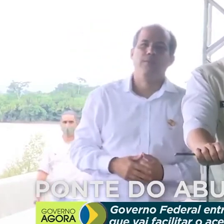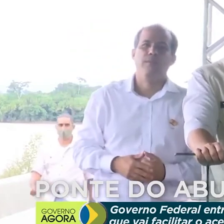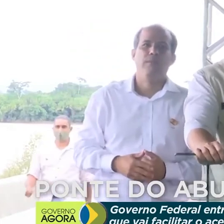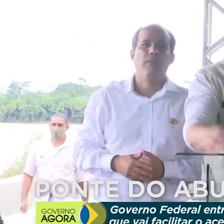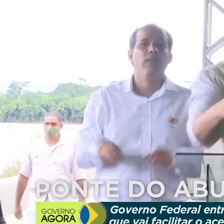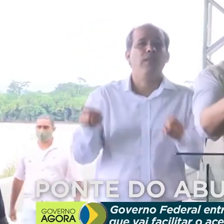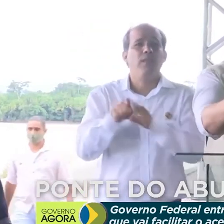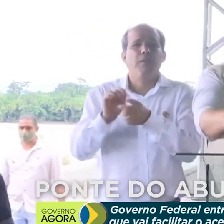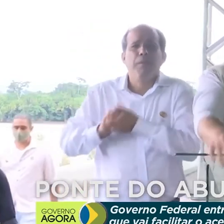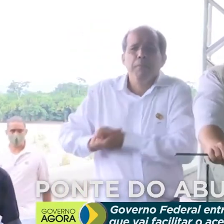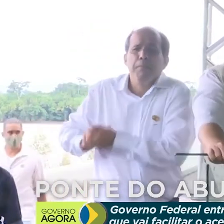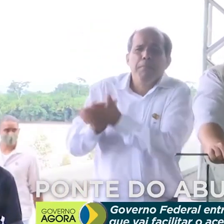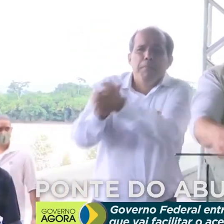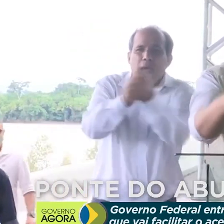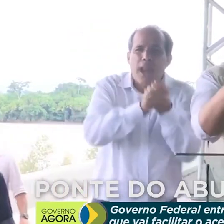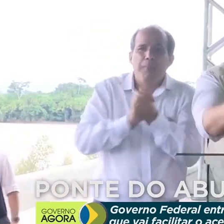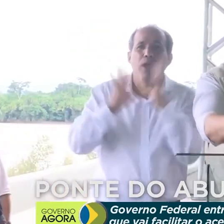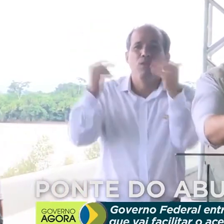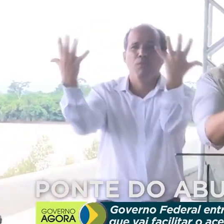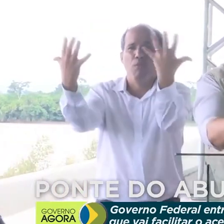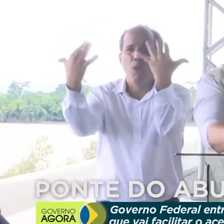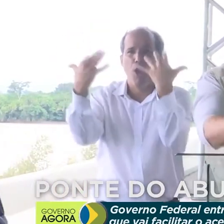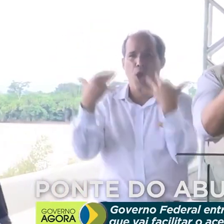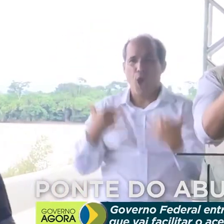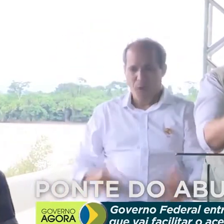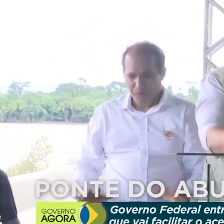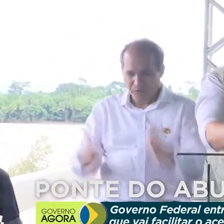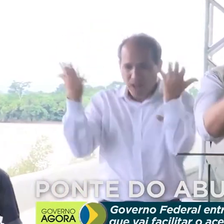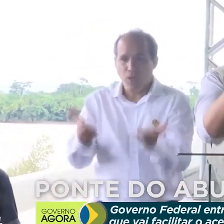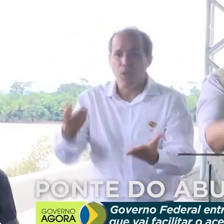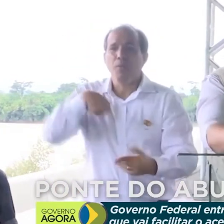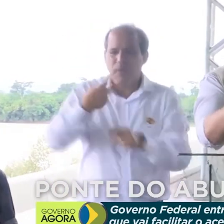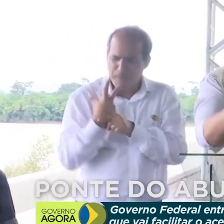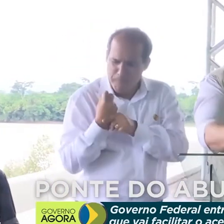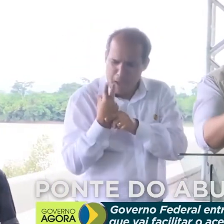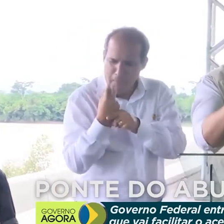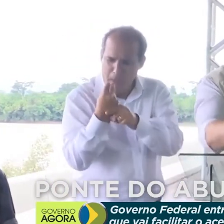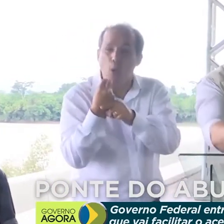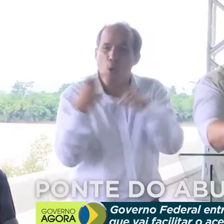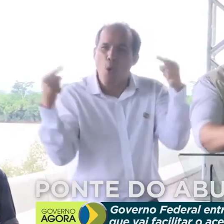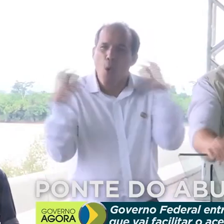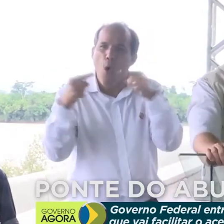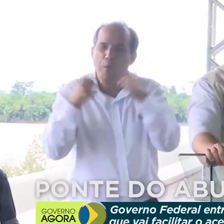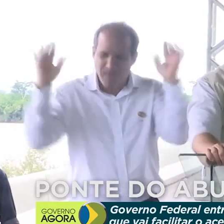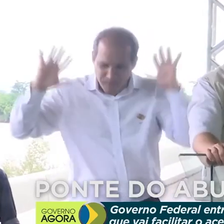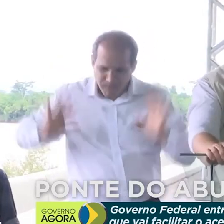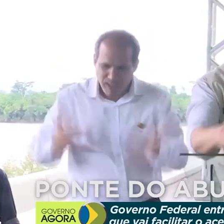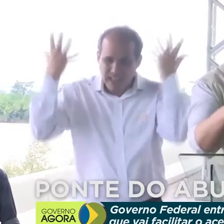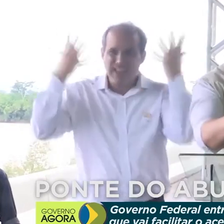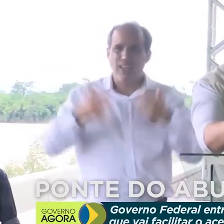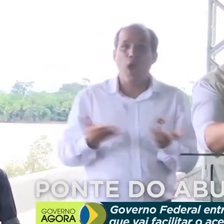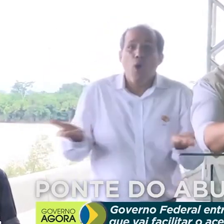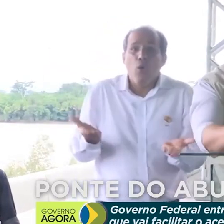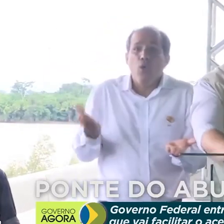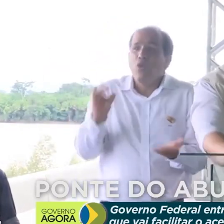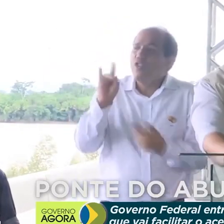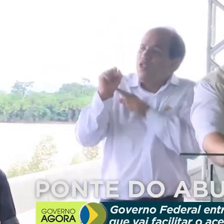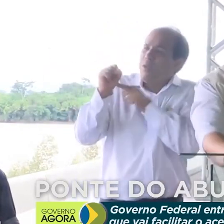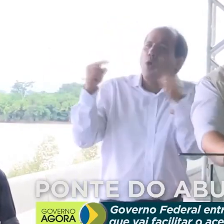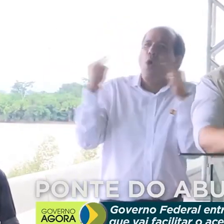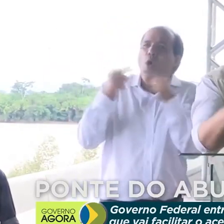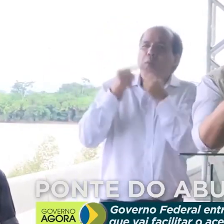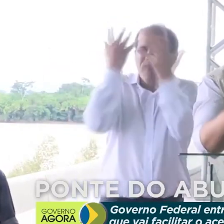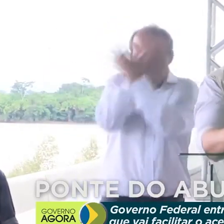Então, parabéns a todos que vieram aqui celebrar com a gente, porque as vitórias têm que ser celebradas. Hoje é um dia de